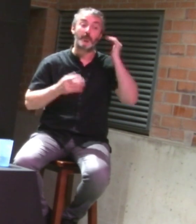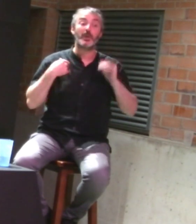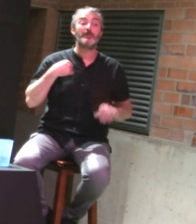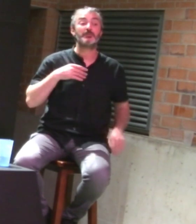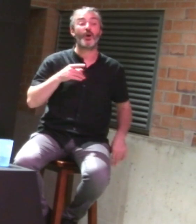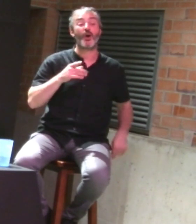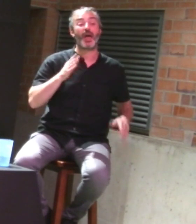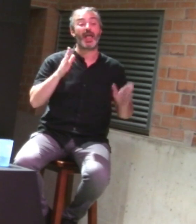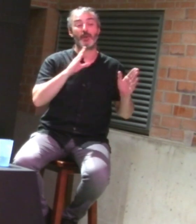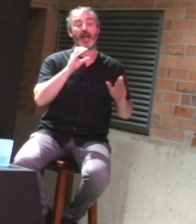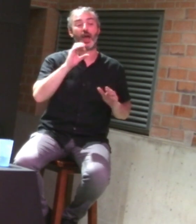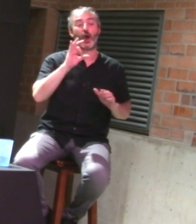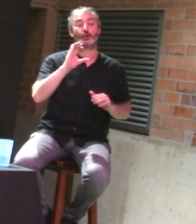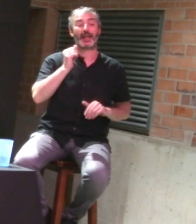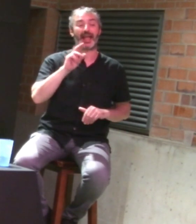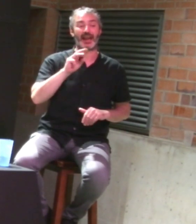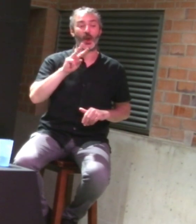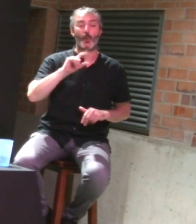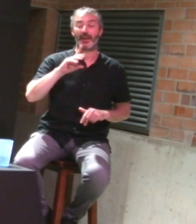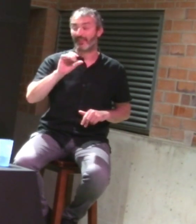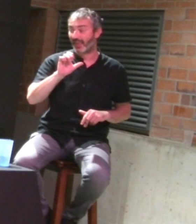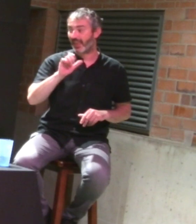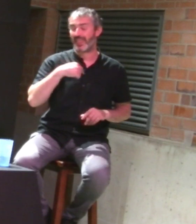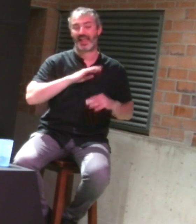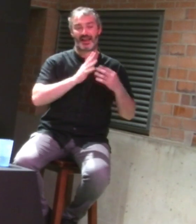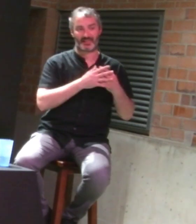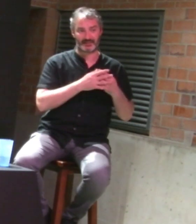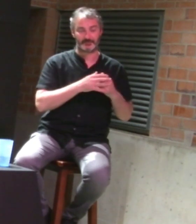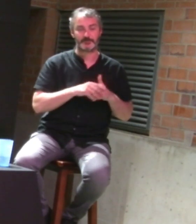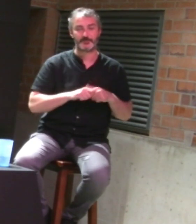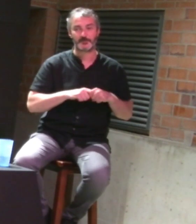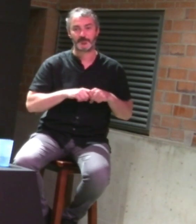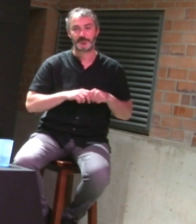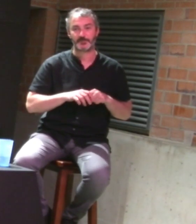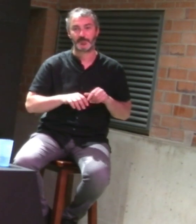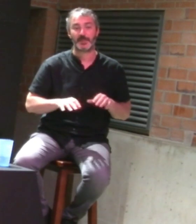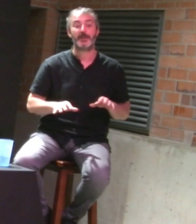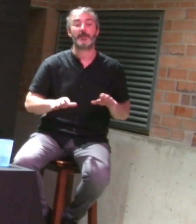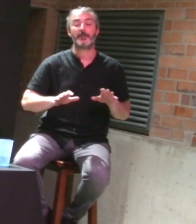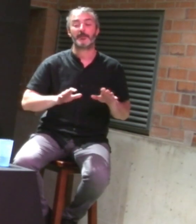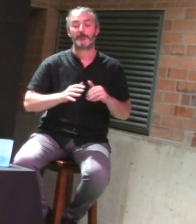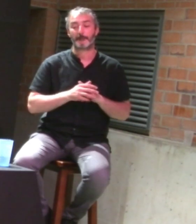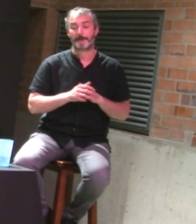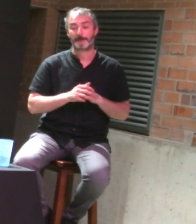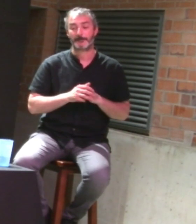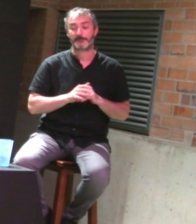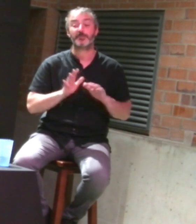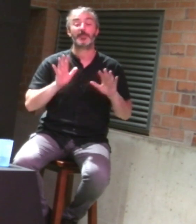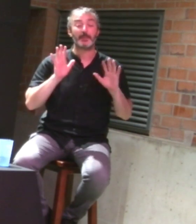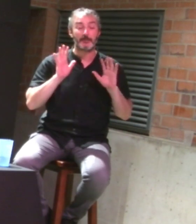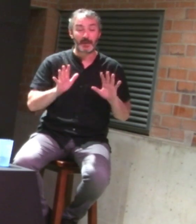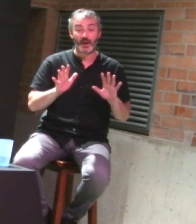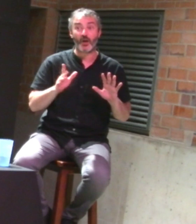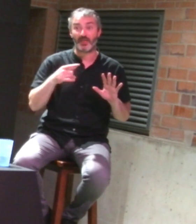presó per el mateix. Però com que Fourier té una manera de parlar en paraules, això va entrant i la gent es va quedant